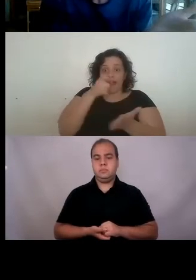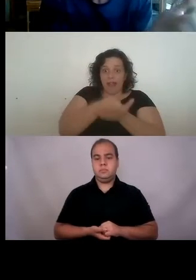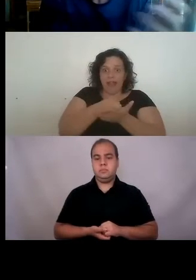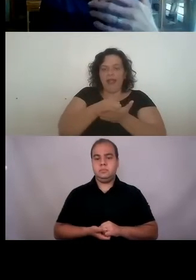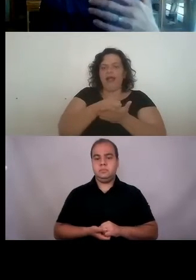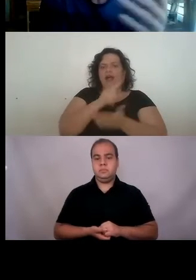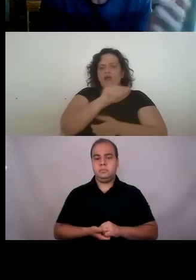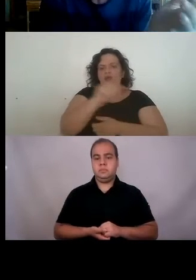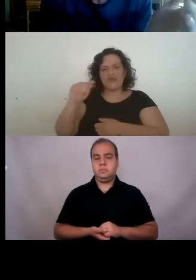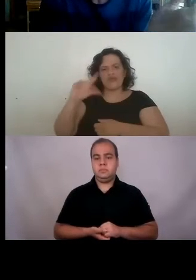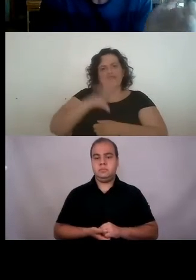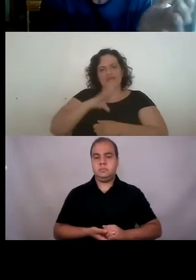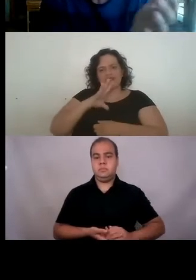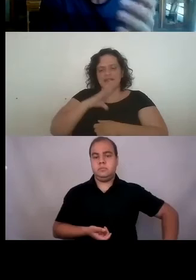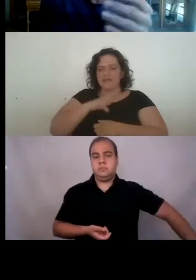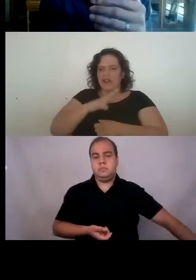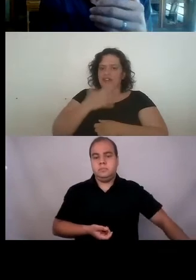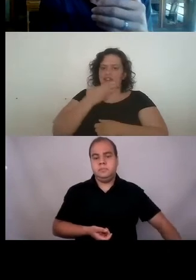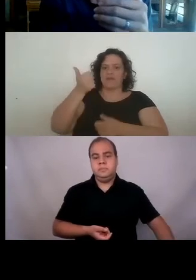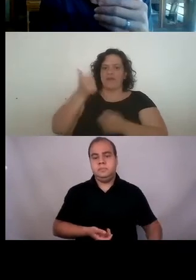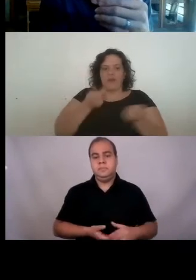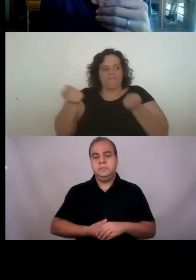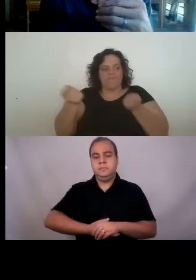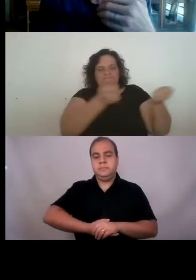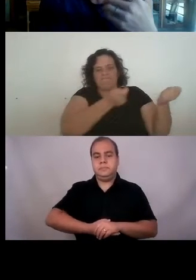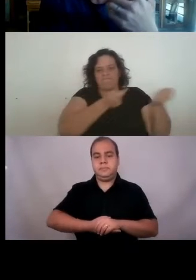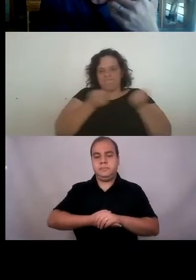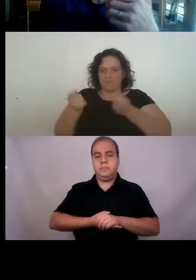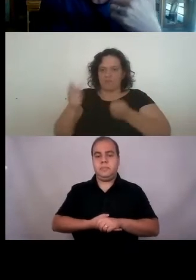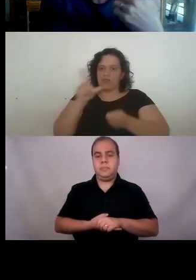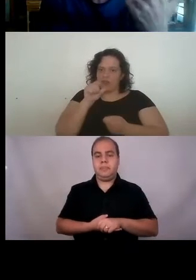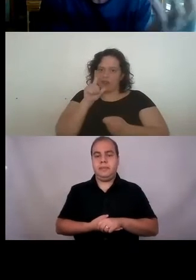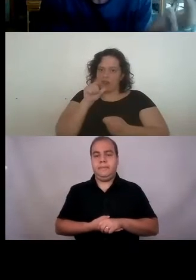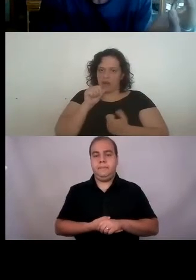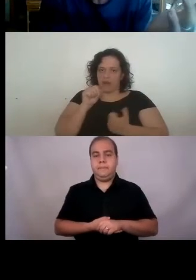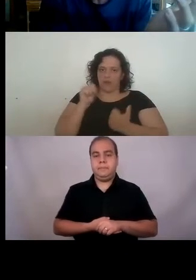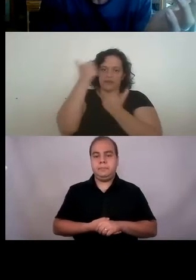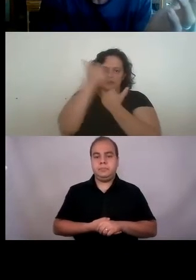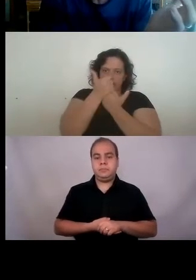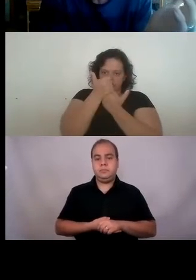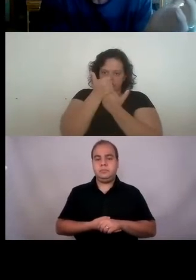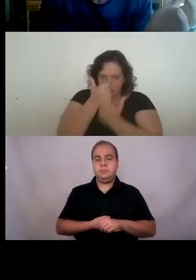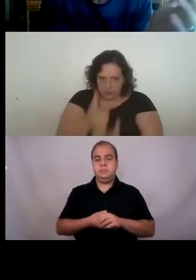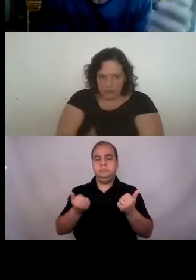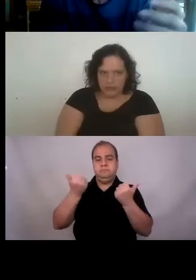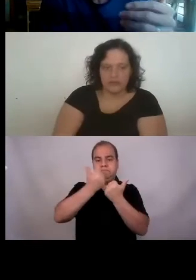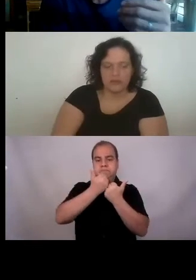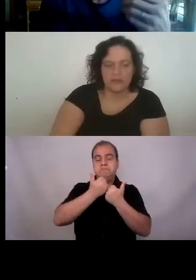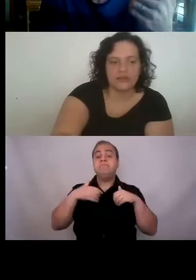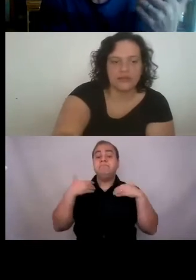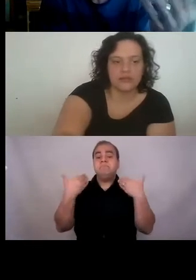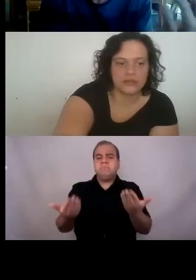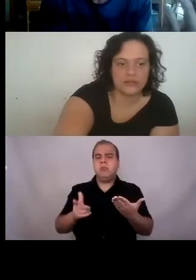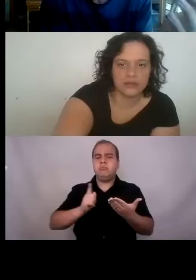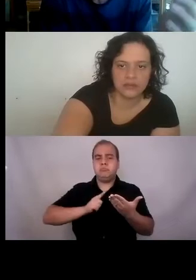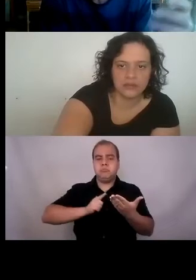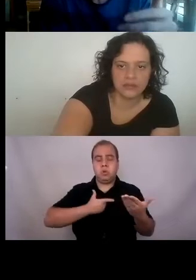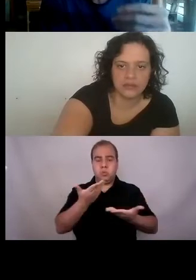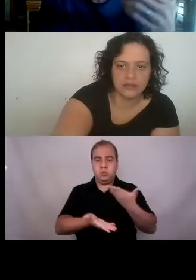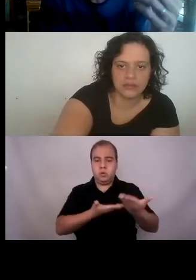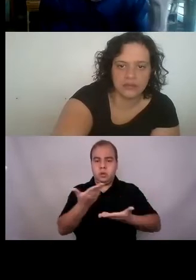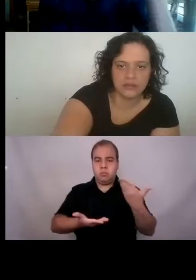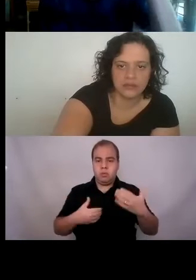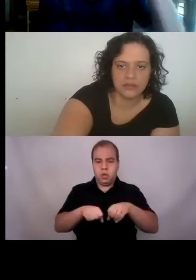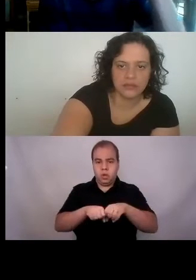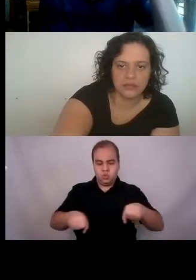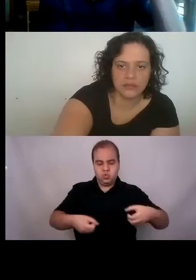melhor com as águas da cidade, tanto com a proposta de melhorar os sistemas de tratamento de esgoto, produzindo águas